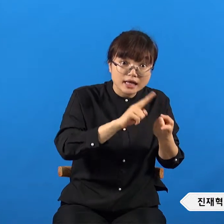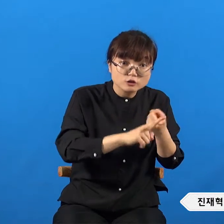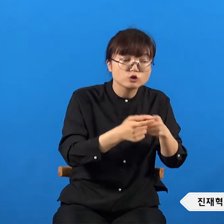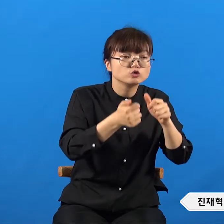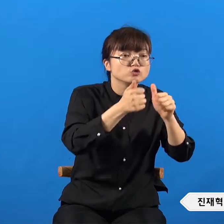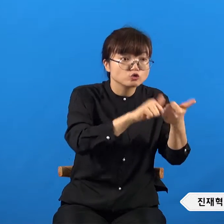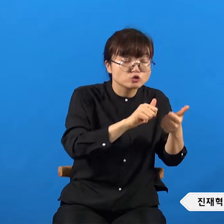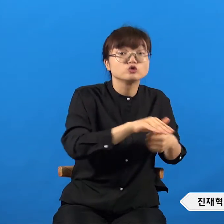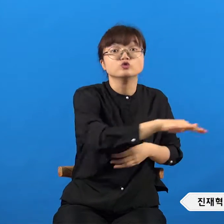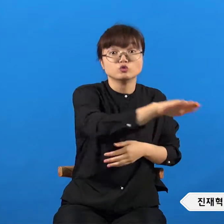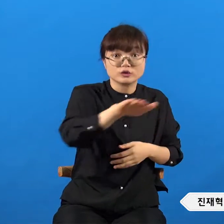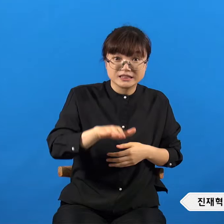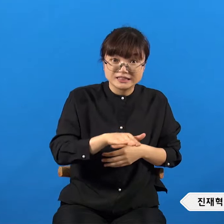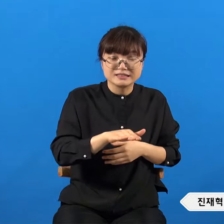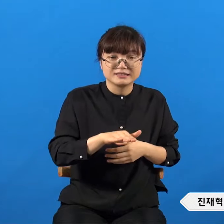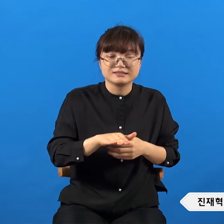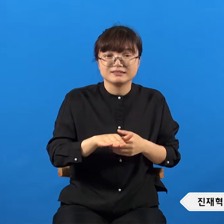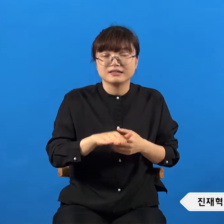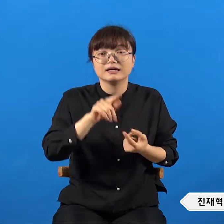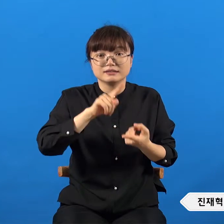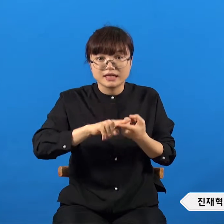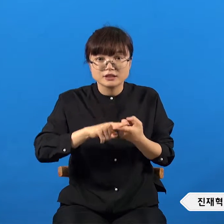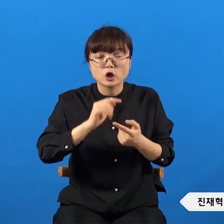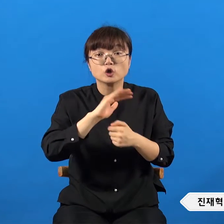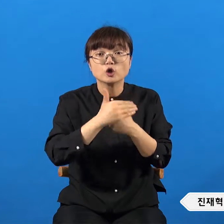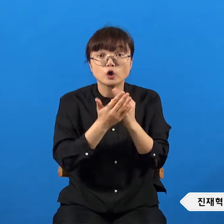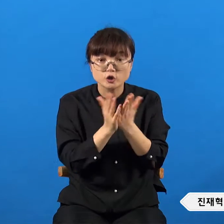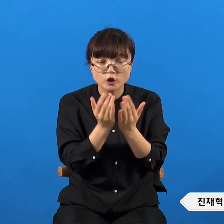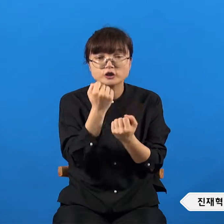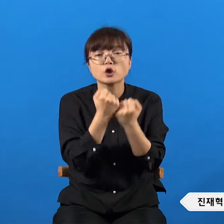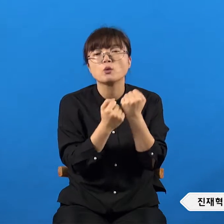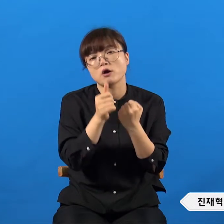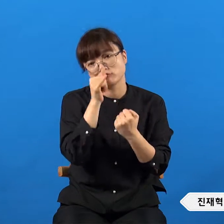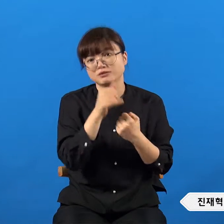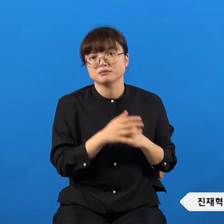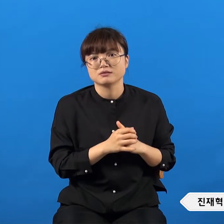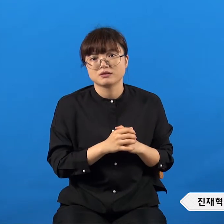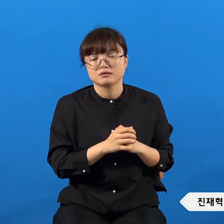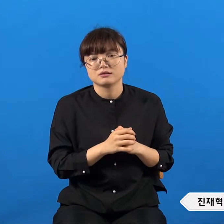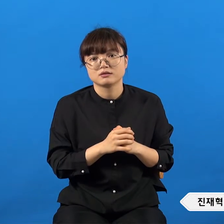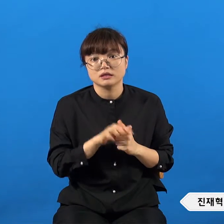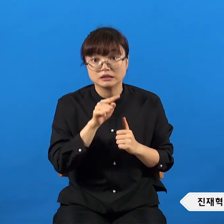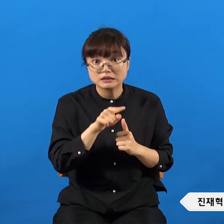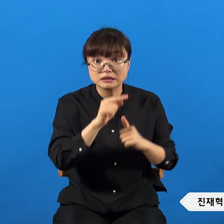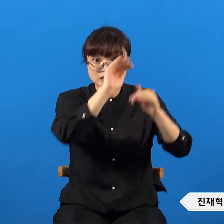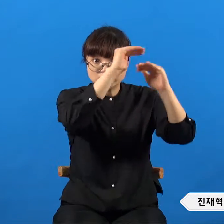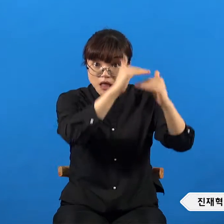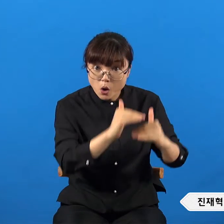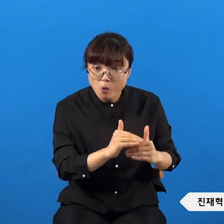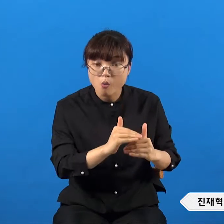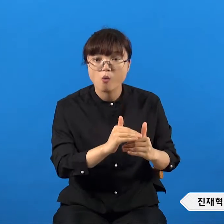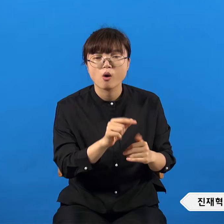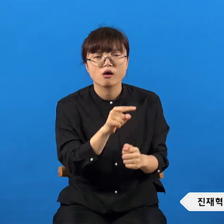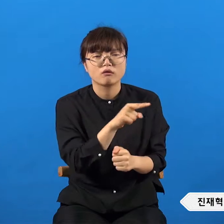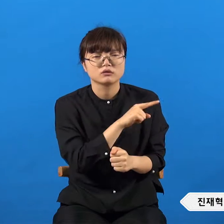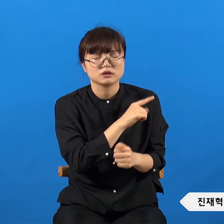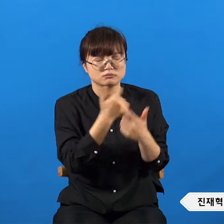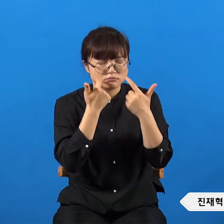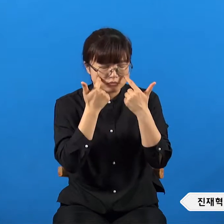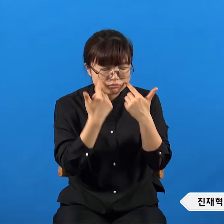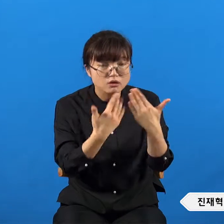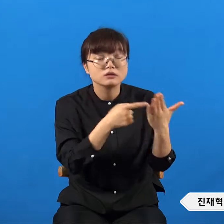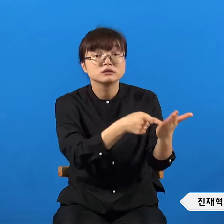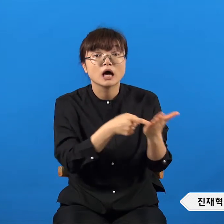대하여 죽은 우리를 성경은 말씀하고 있습니다. 오늘 그 내용을 가장